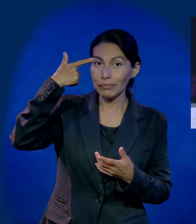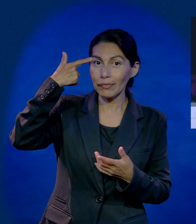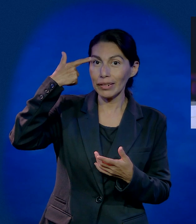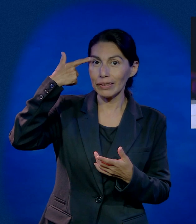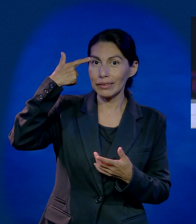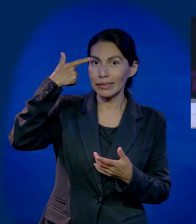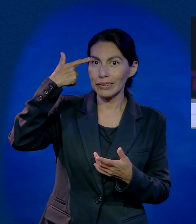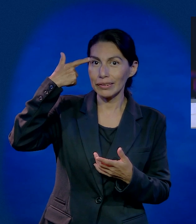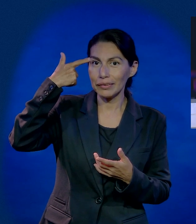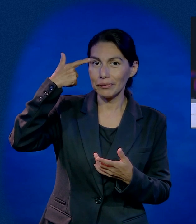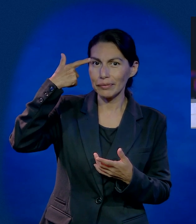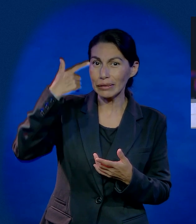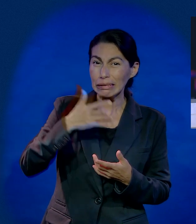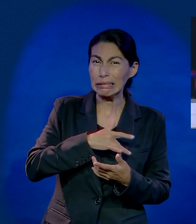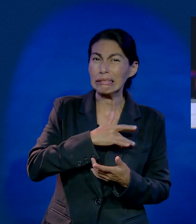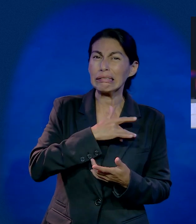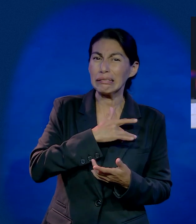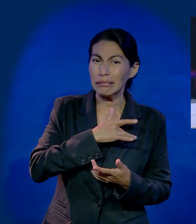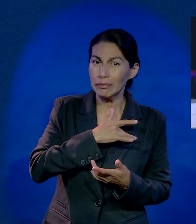yo te pregunto,